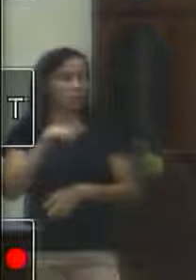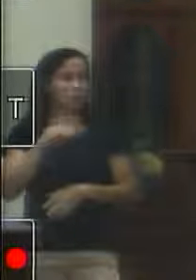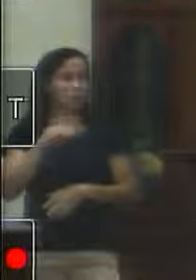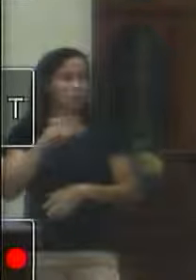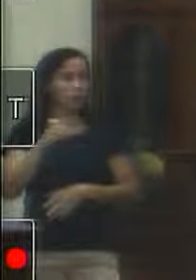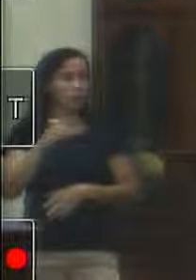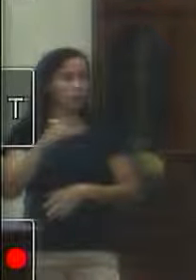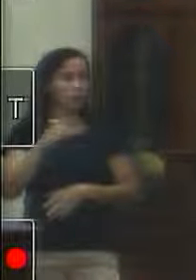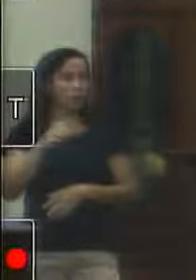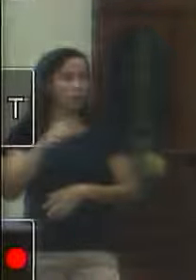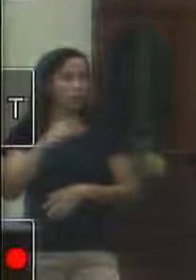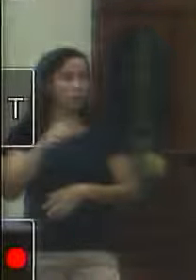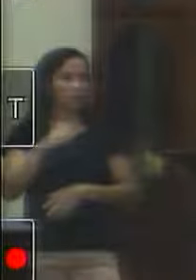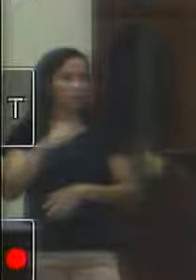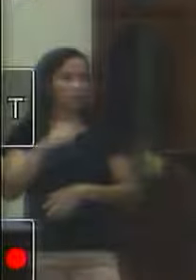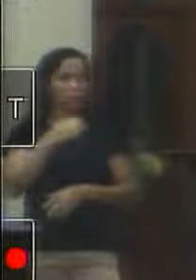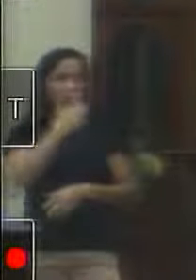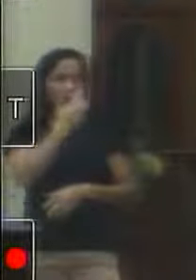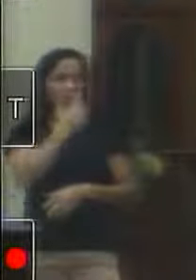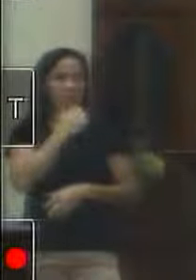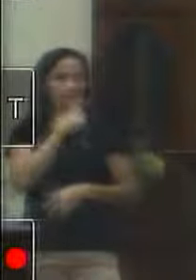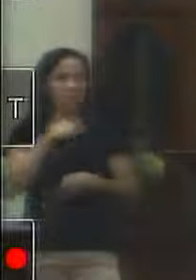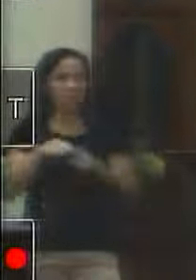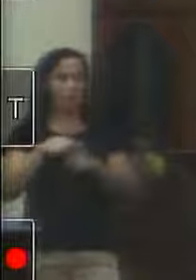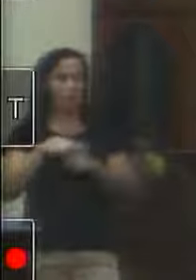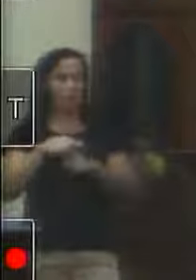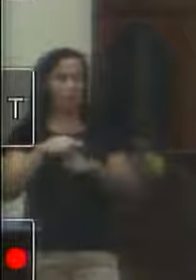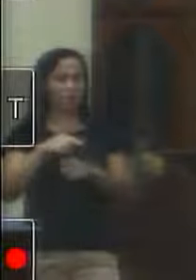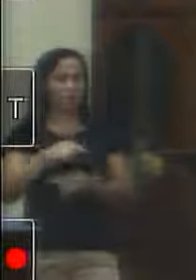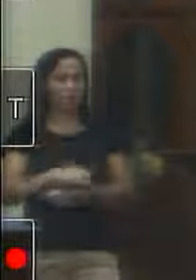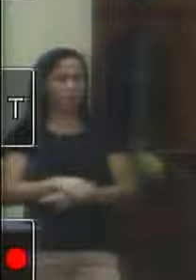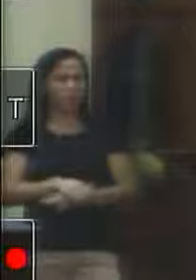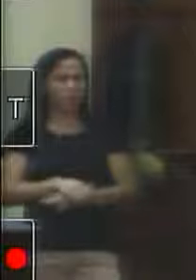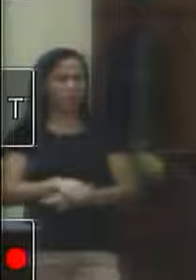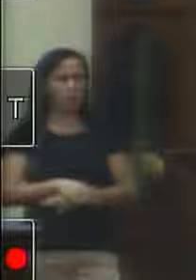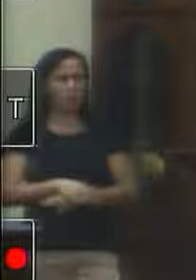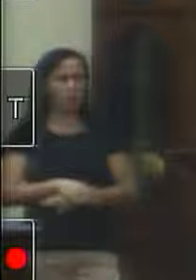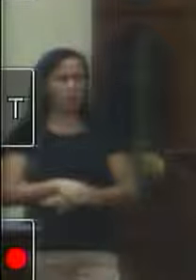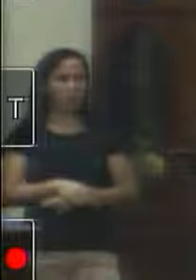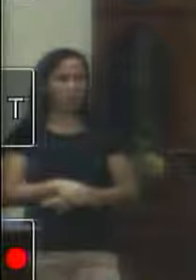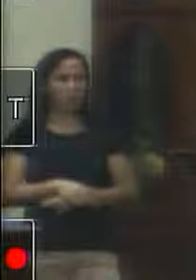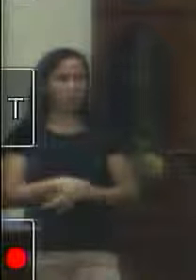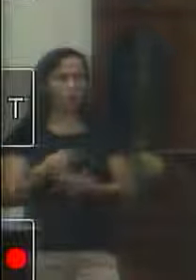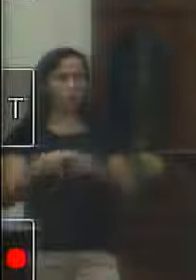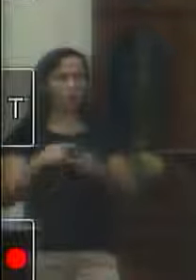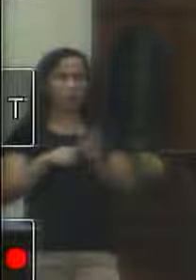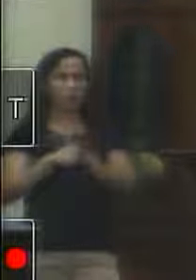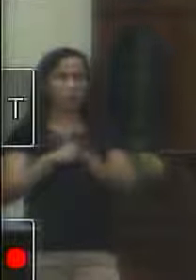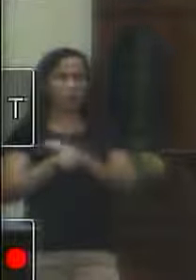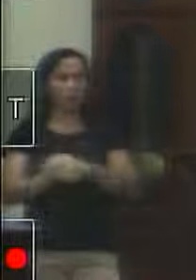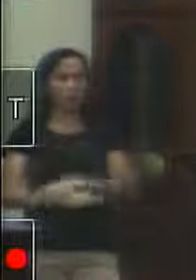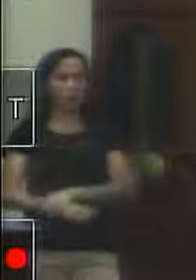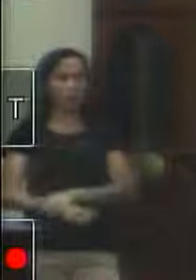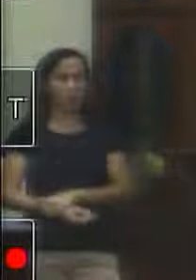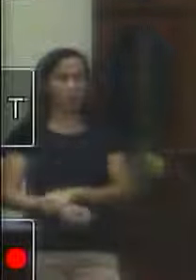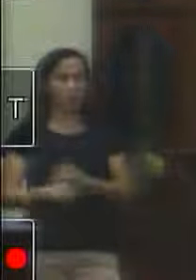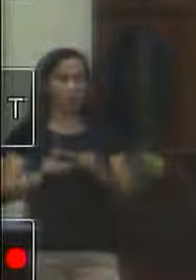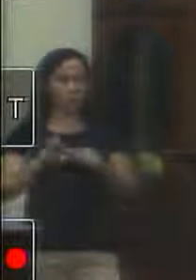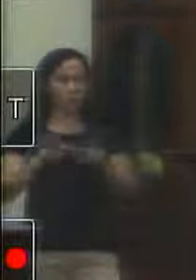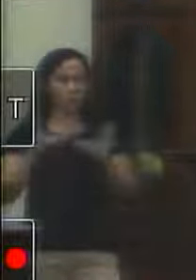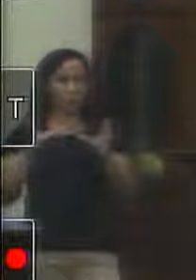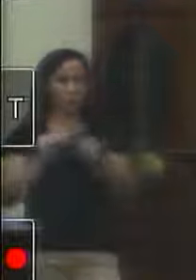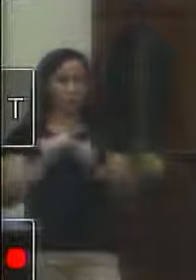Presidente. E, só um minutinho, só completar. Só por uma questão de ordem, porque está Pois fugindo não. ao assunto da minha pergunta. Pois não. Só para a gente